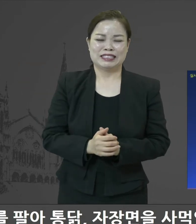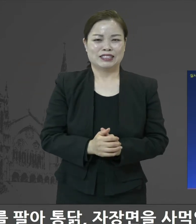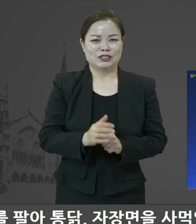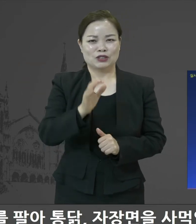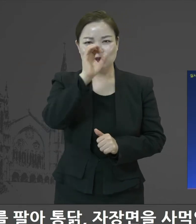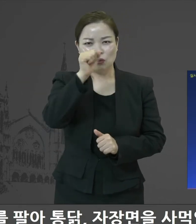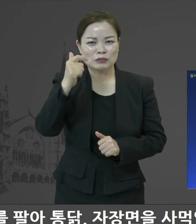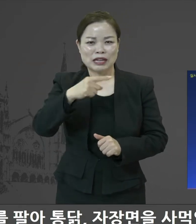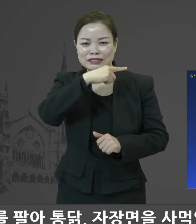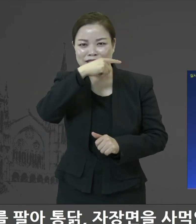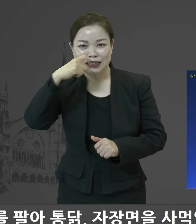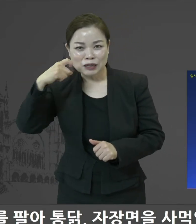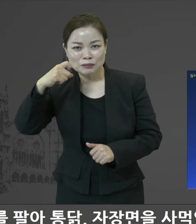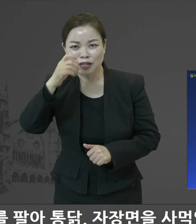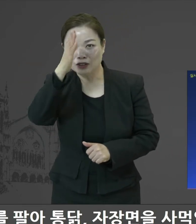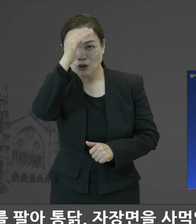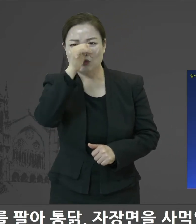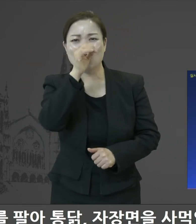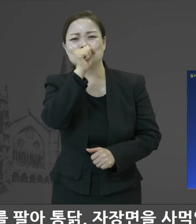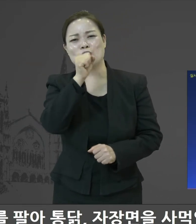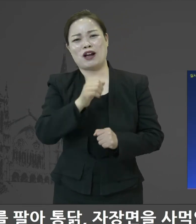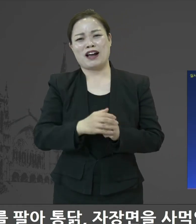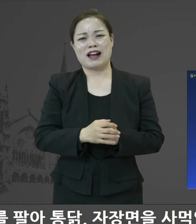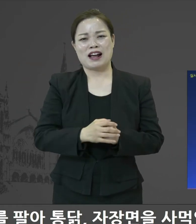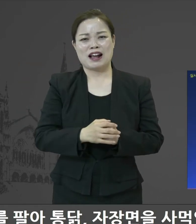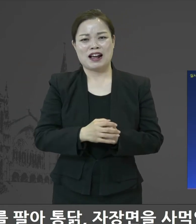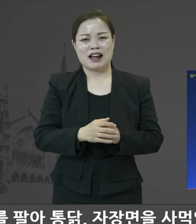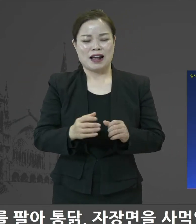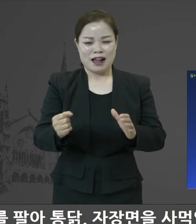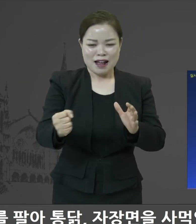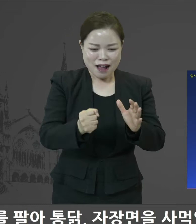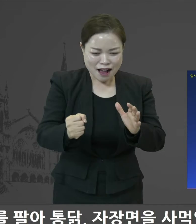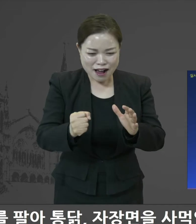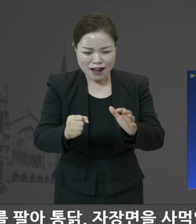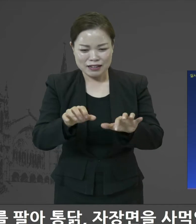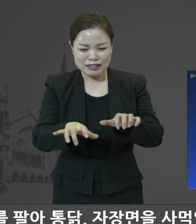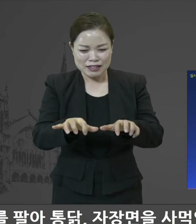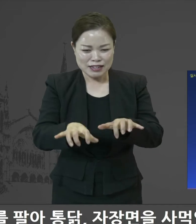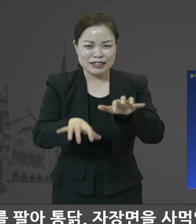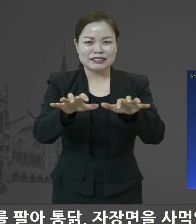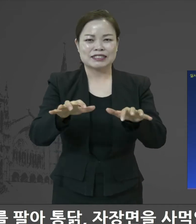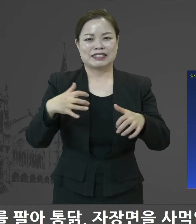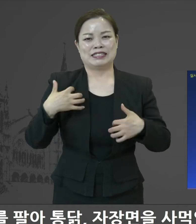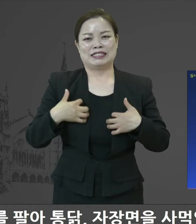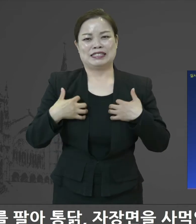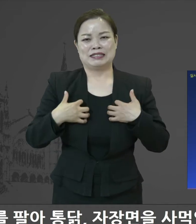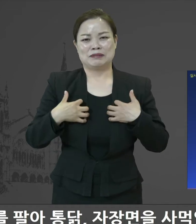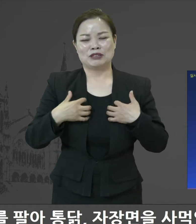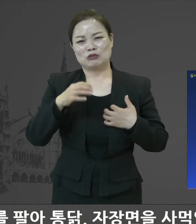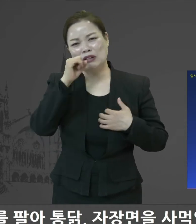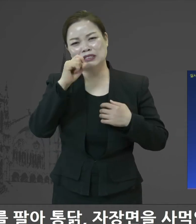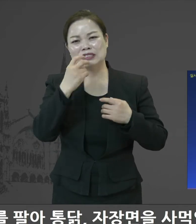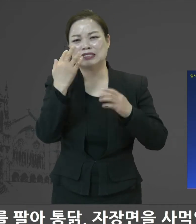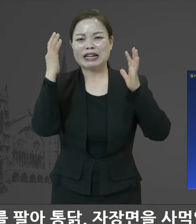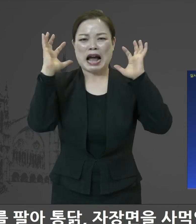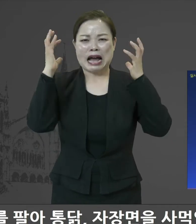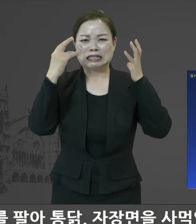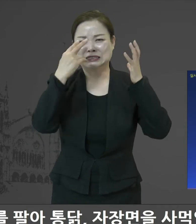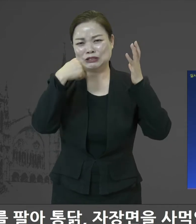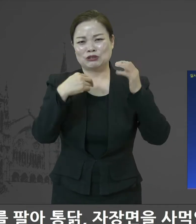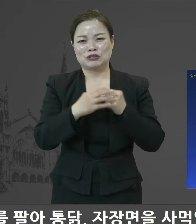목자는커녕 짜장면과 통닭 좋아하고 오락실에 다니는 철없는 목자였던 것 같습니다.